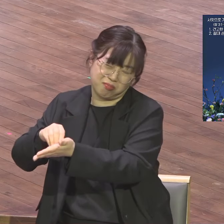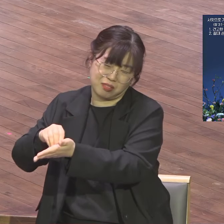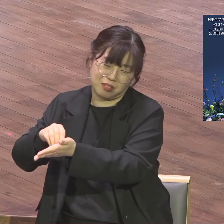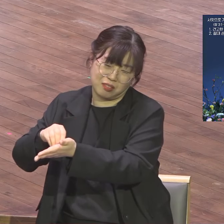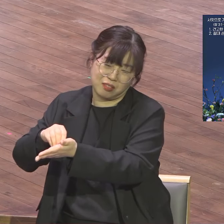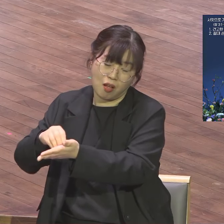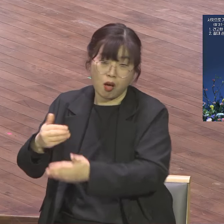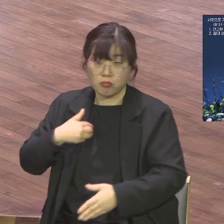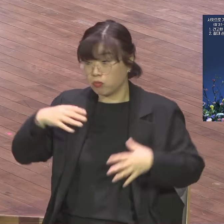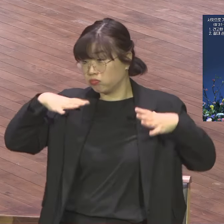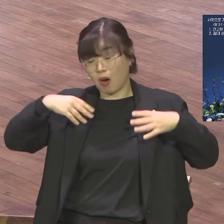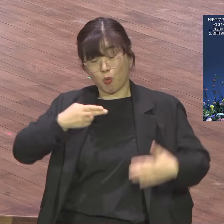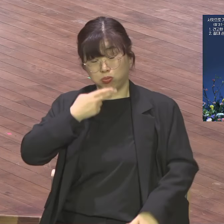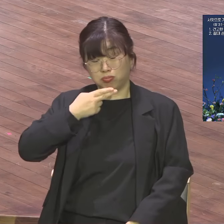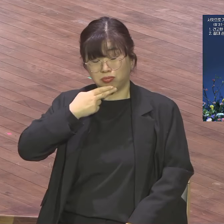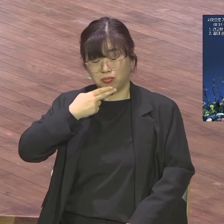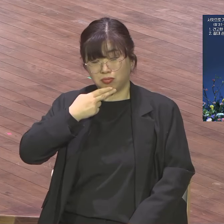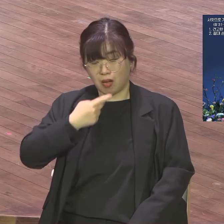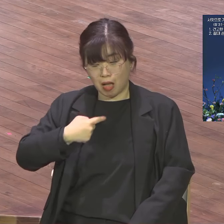잘난 게 있어야만 내세우지.